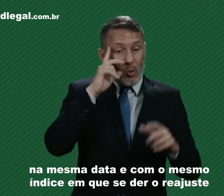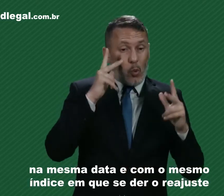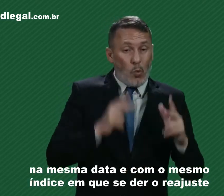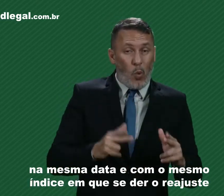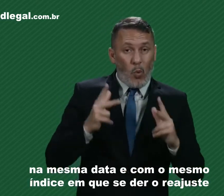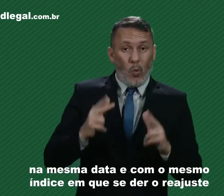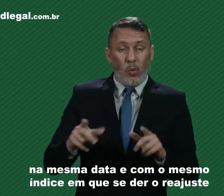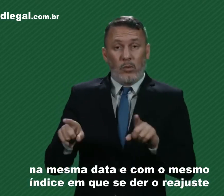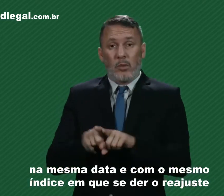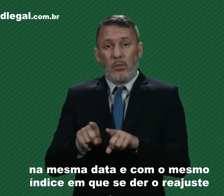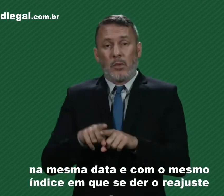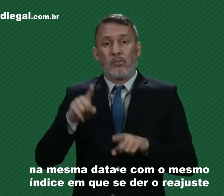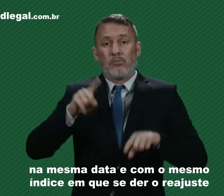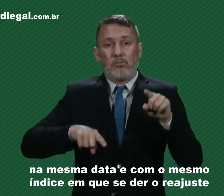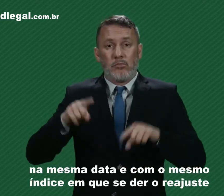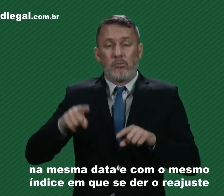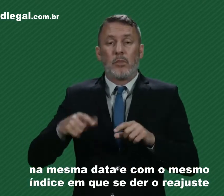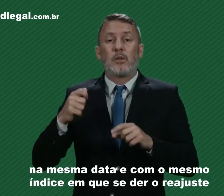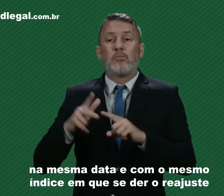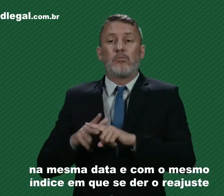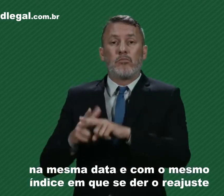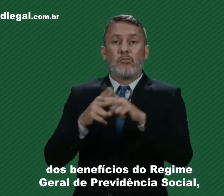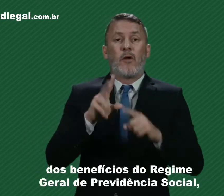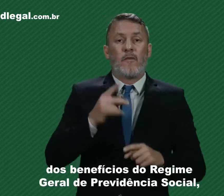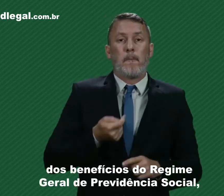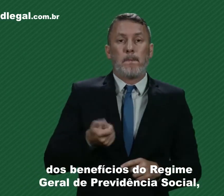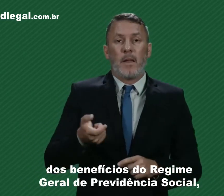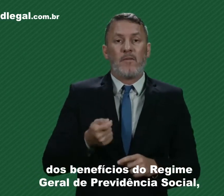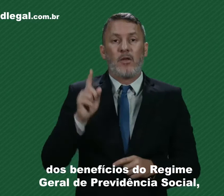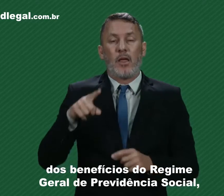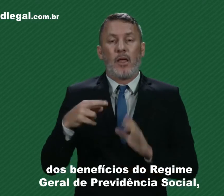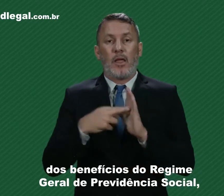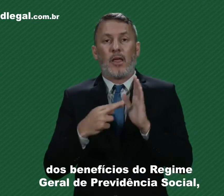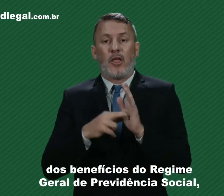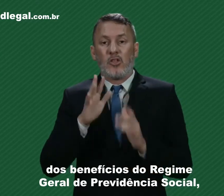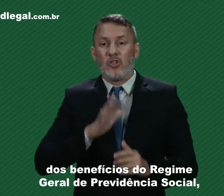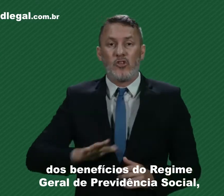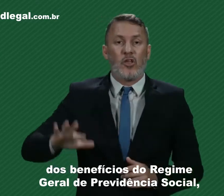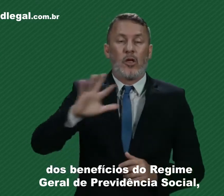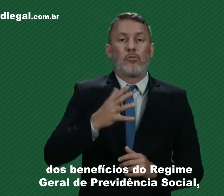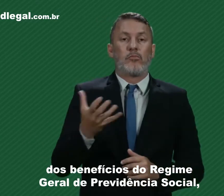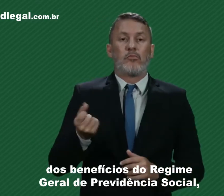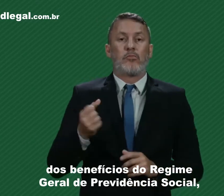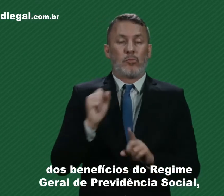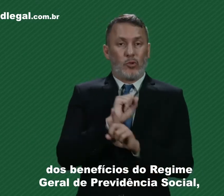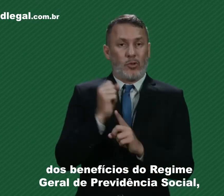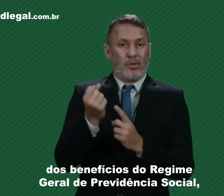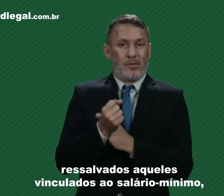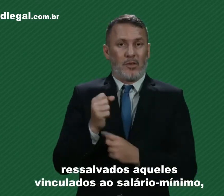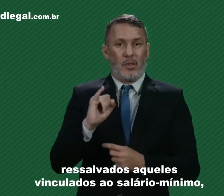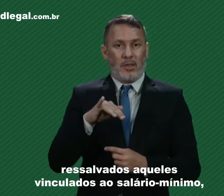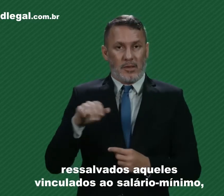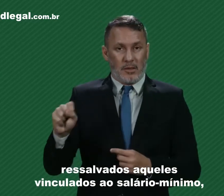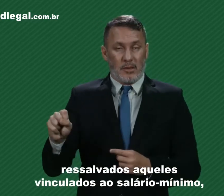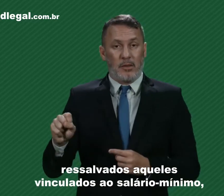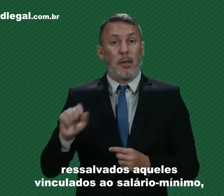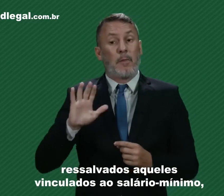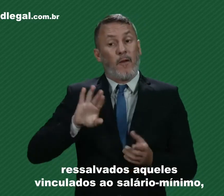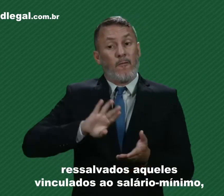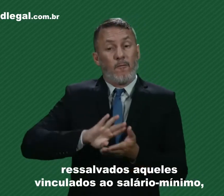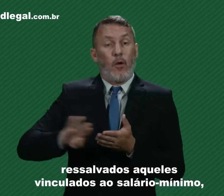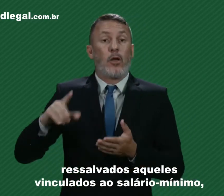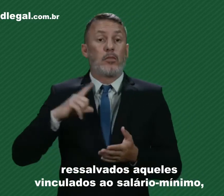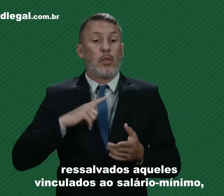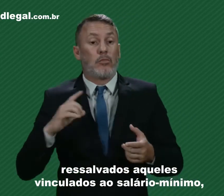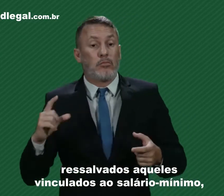data e com o mesmo índice em que se der o reajuste dos benefícios do regime geral de previdência social, ressalvados